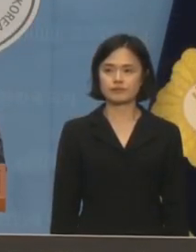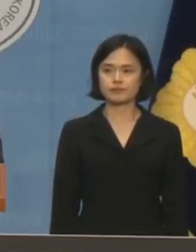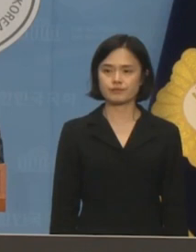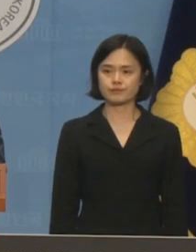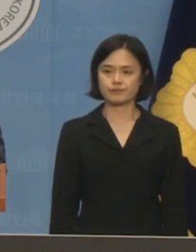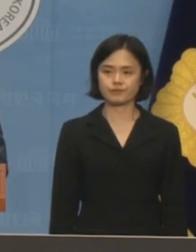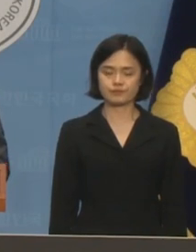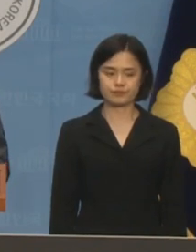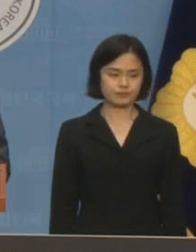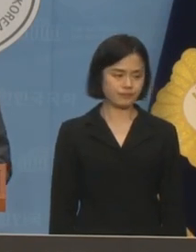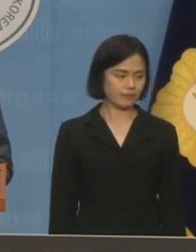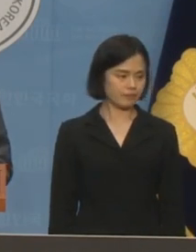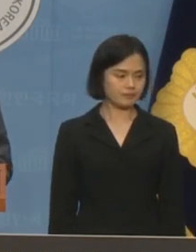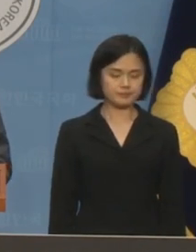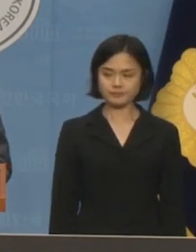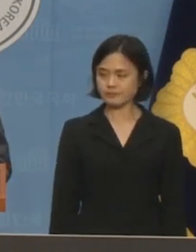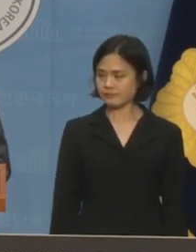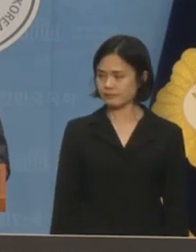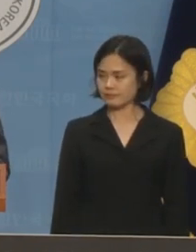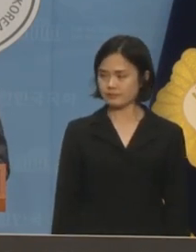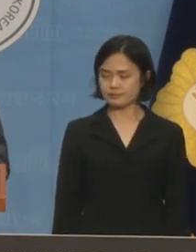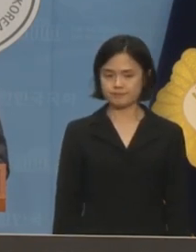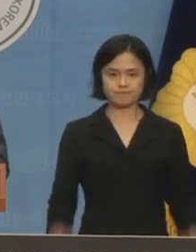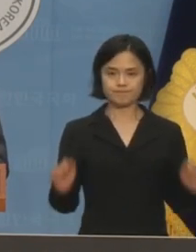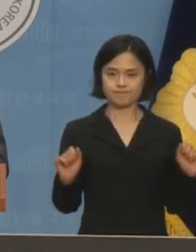나란히 서주세요. 다 오세요.